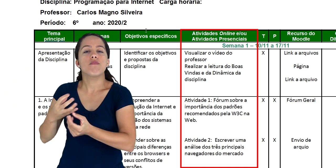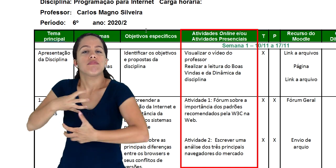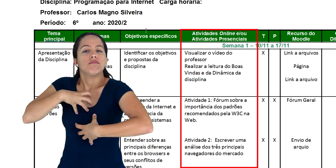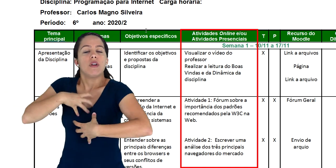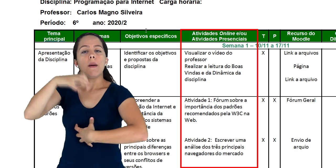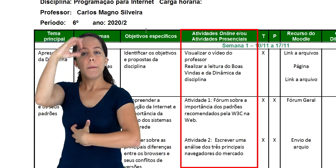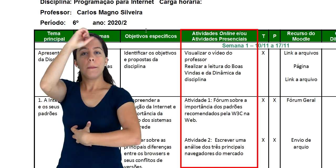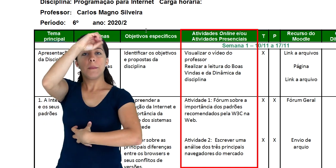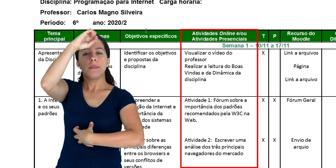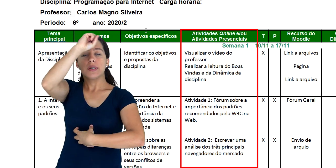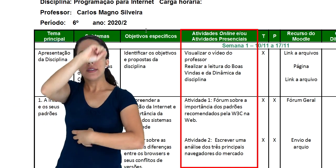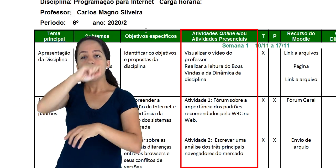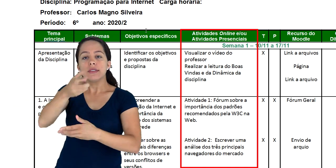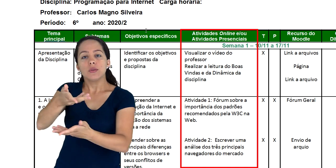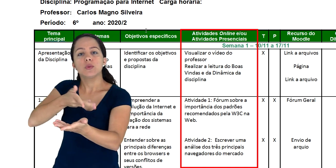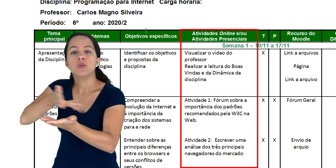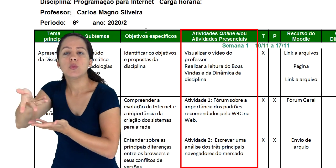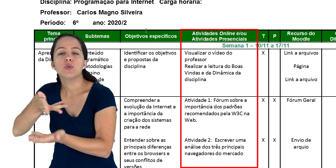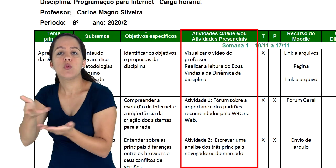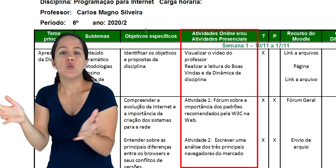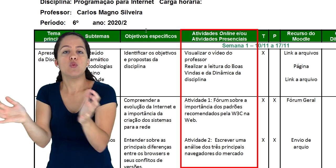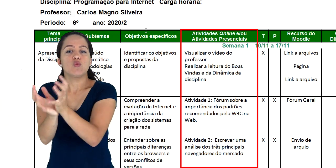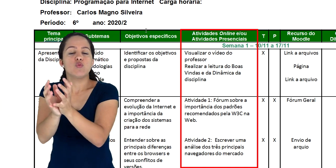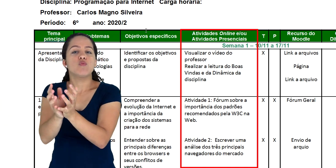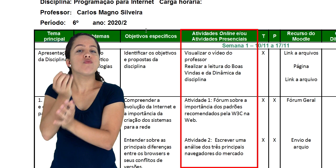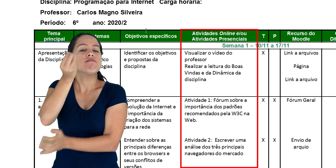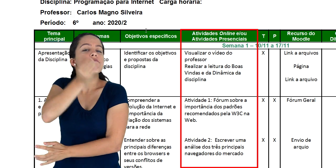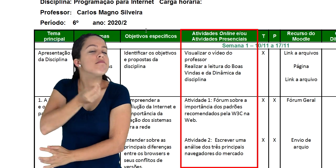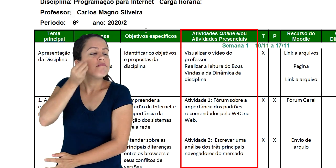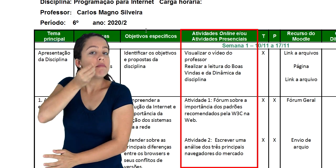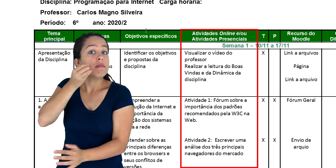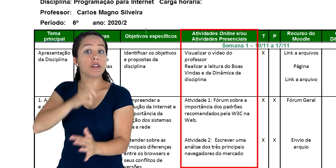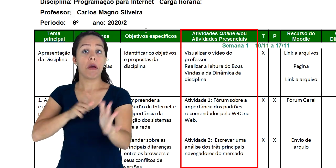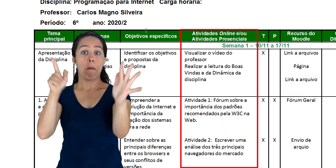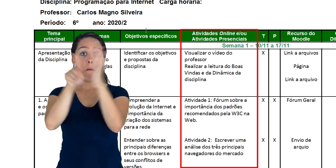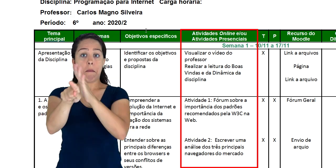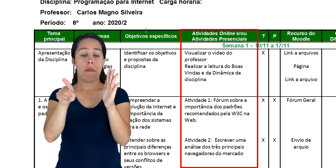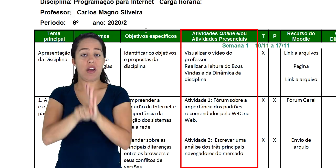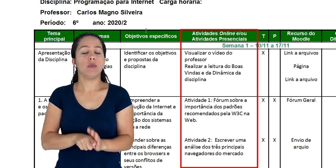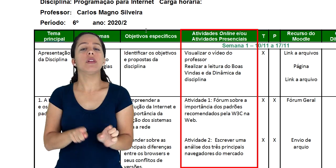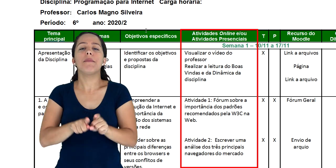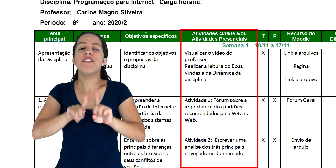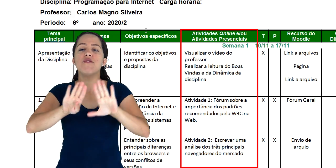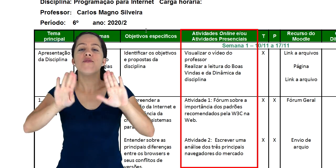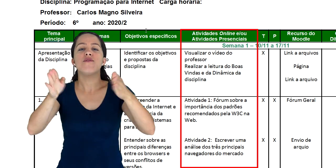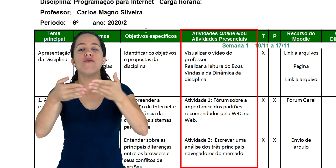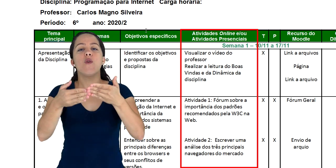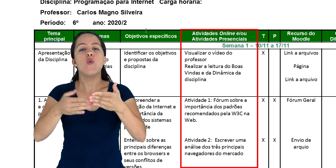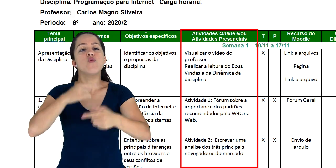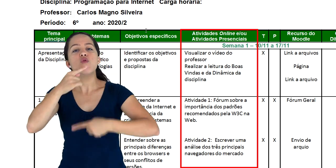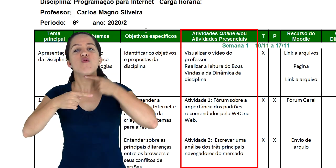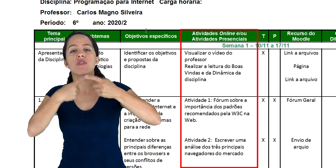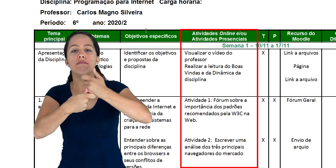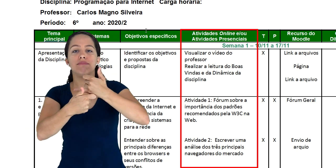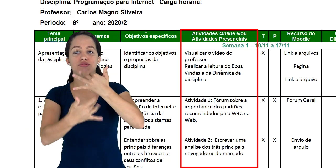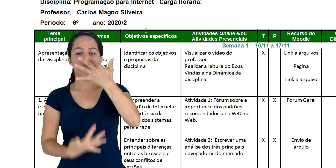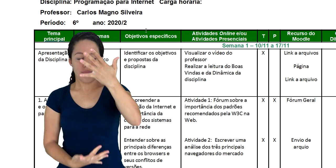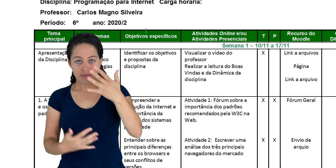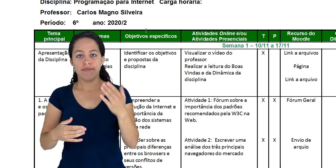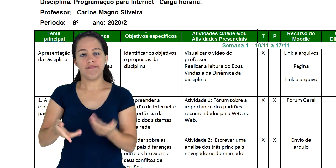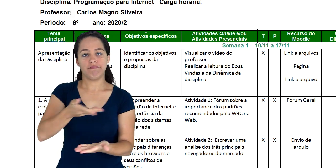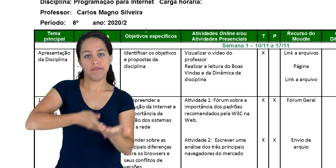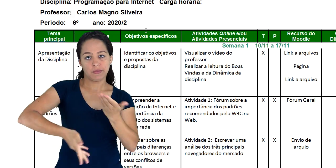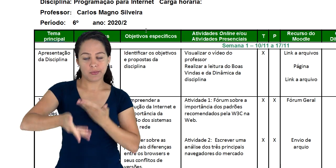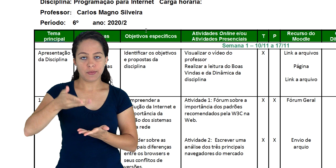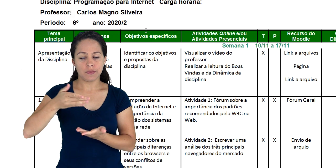de aprendizagem colaborativa, com trabalho em grupo, experimentos, questionários e fóruns.